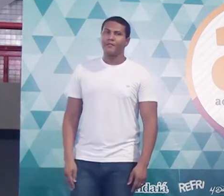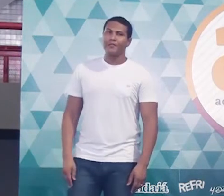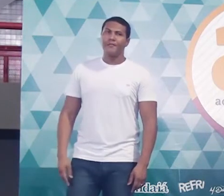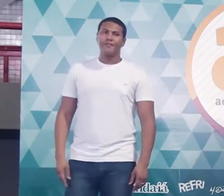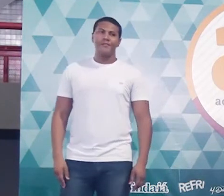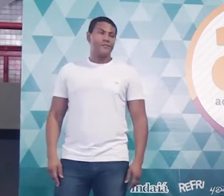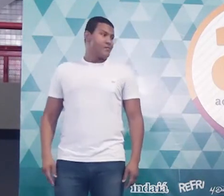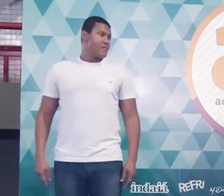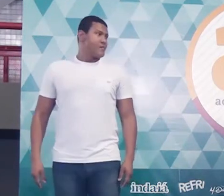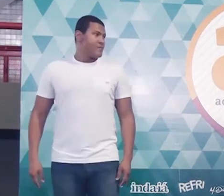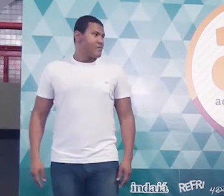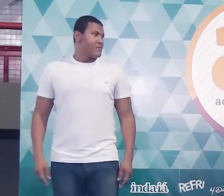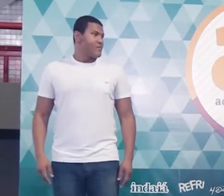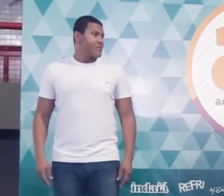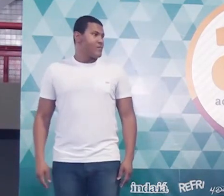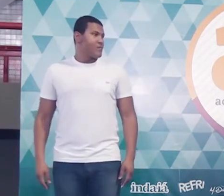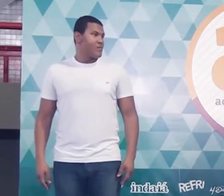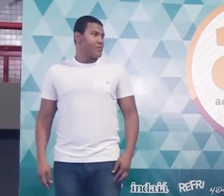Ah, por favor, leia.